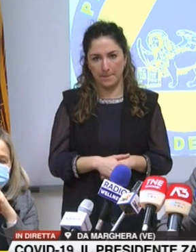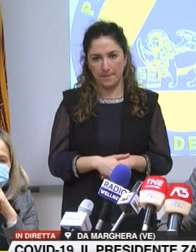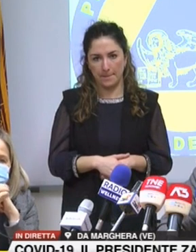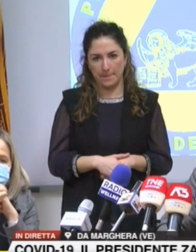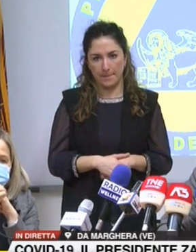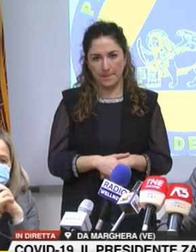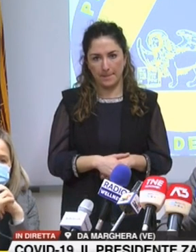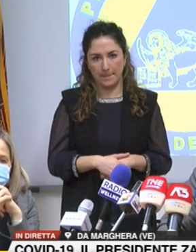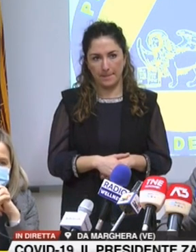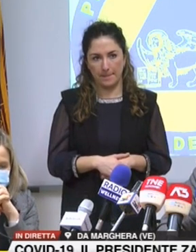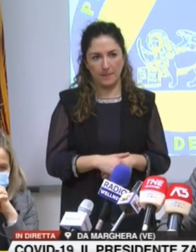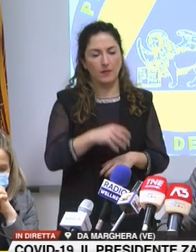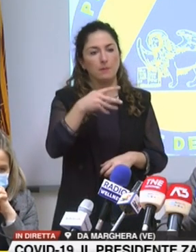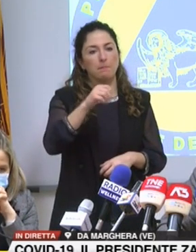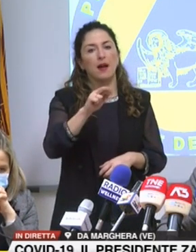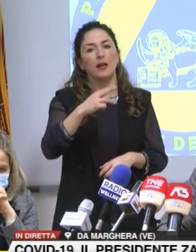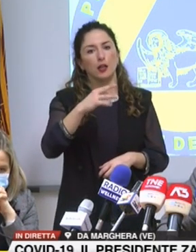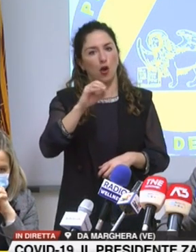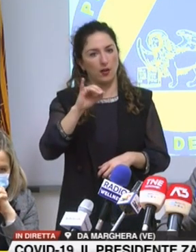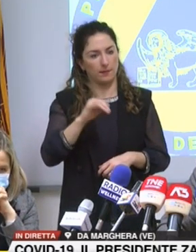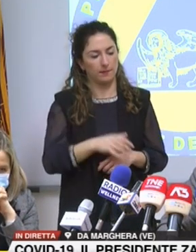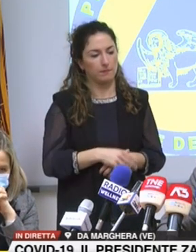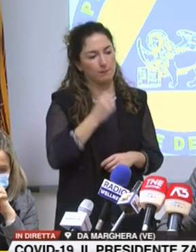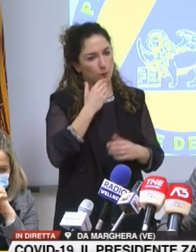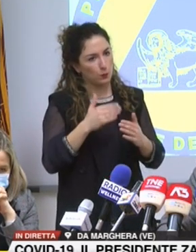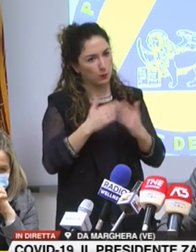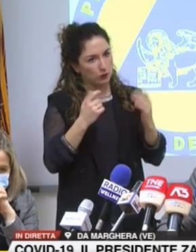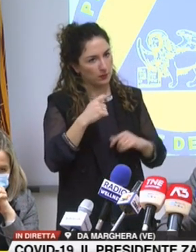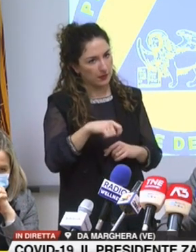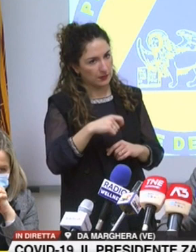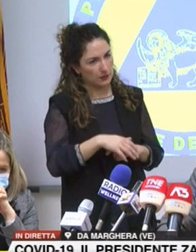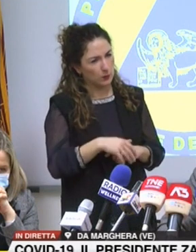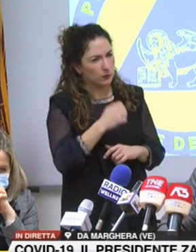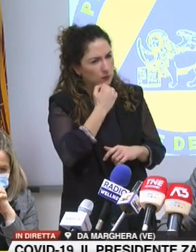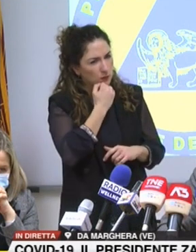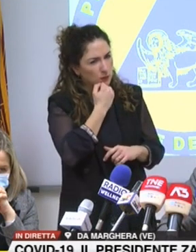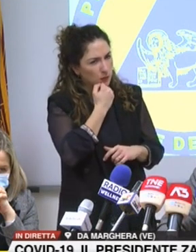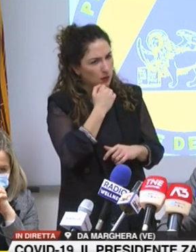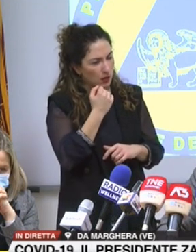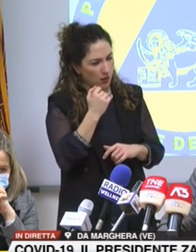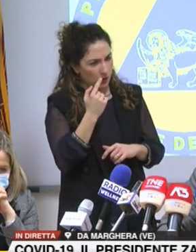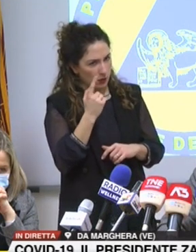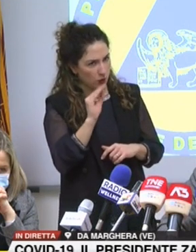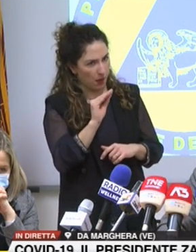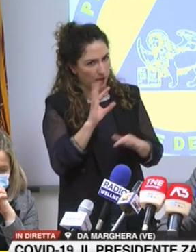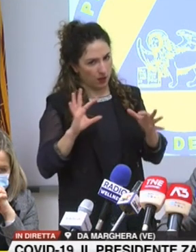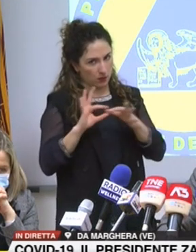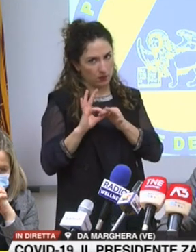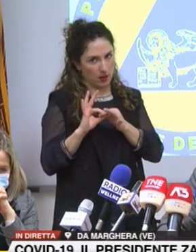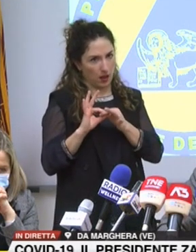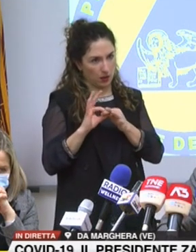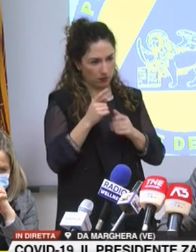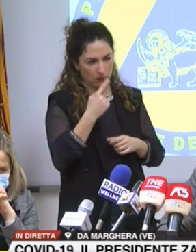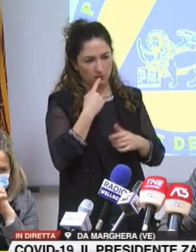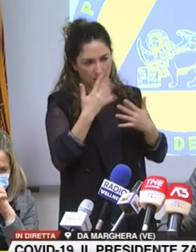Ok, io Marchiori. Sì, buongiorno Presidente. Scusi, una buongiorno. Domanda riallacciandomi a quanto appena detto.